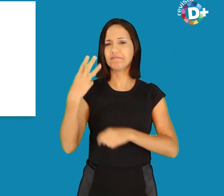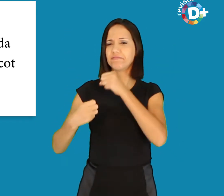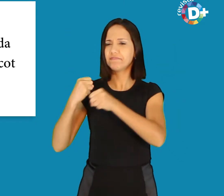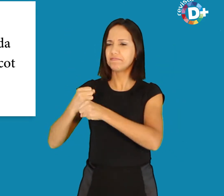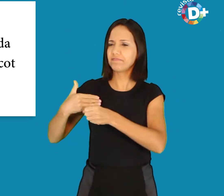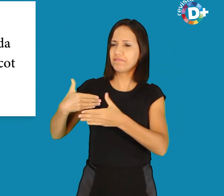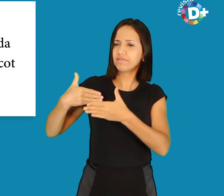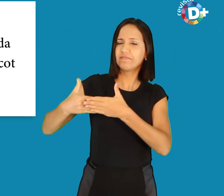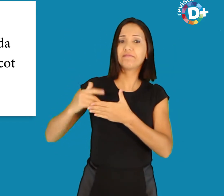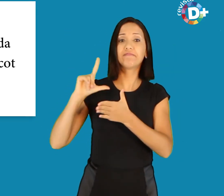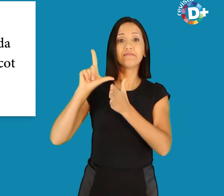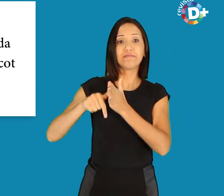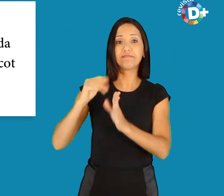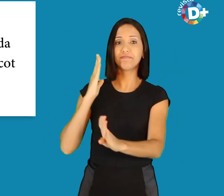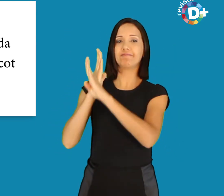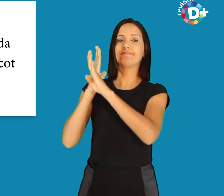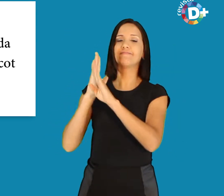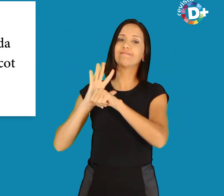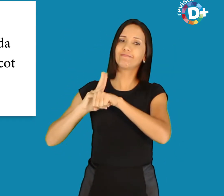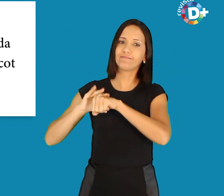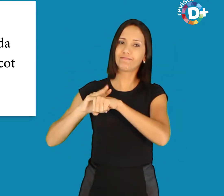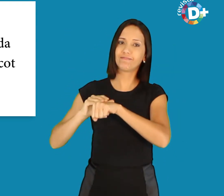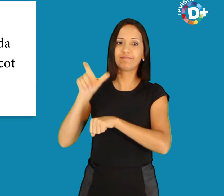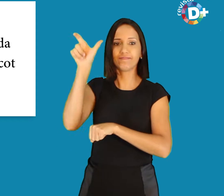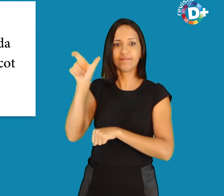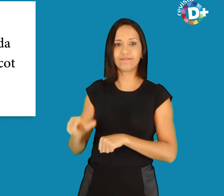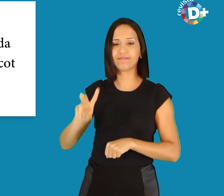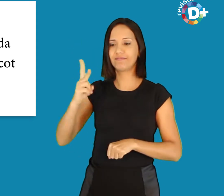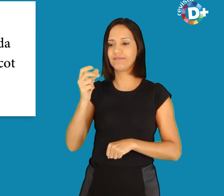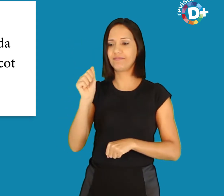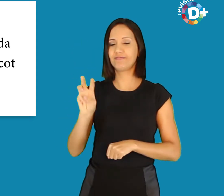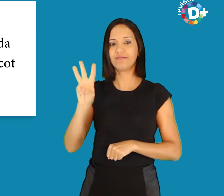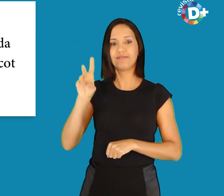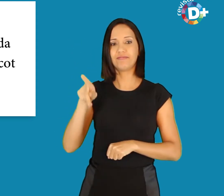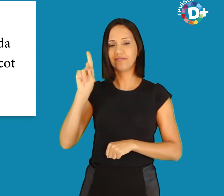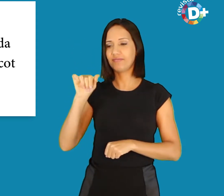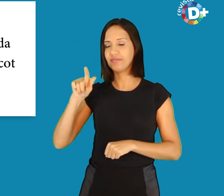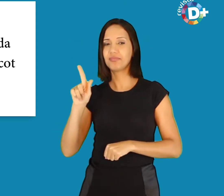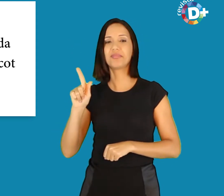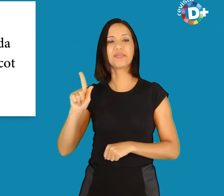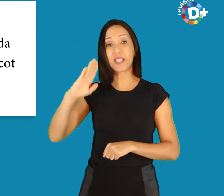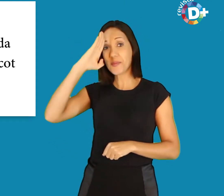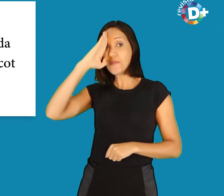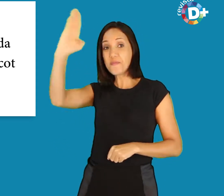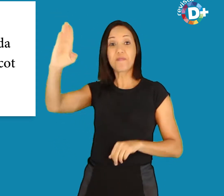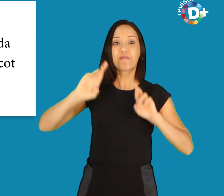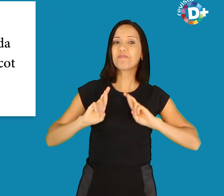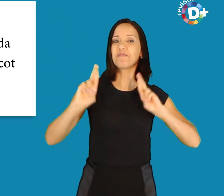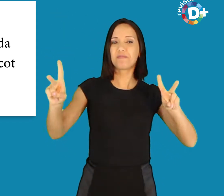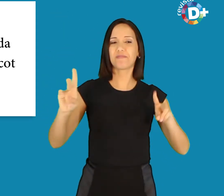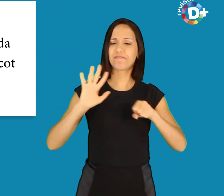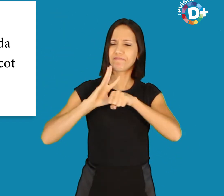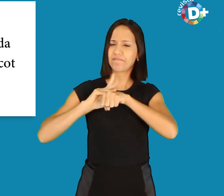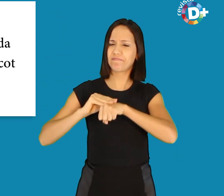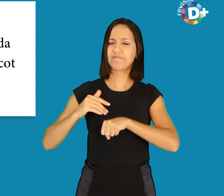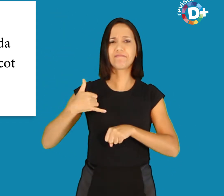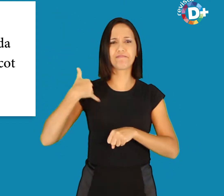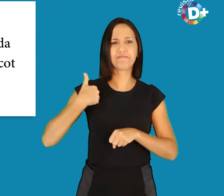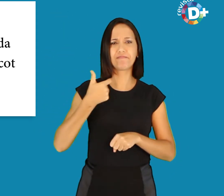aí ela também é conhecida como doença de chaco ou de logar ning é resultado de uma